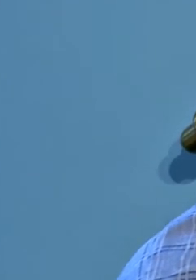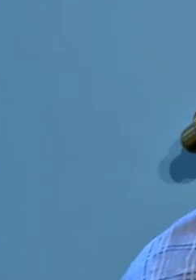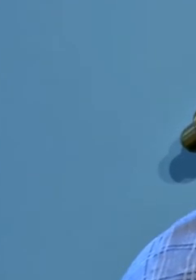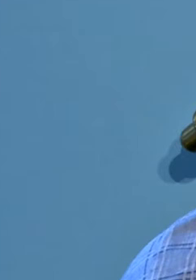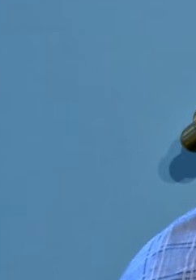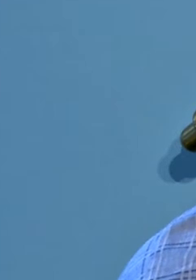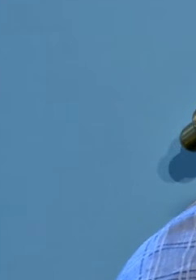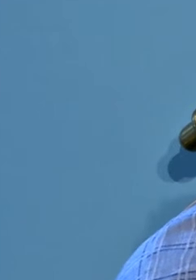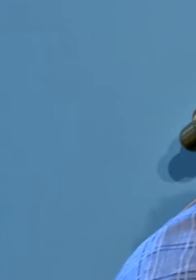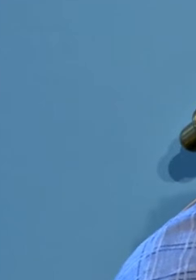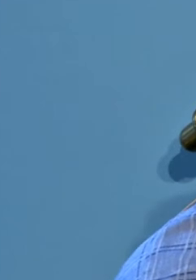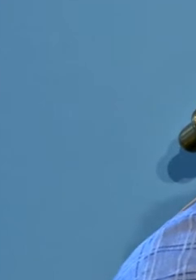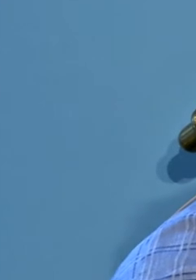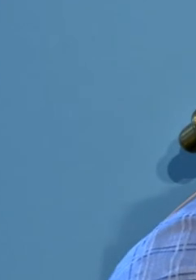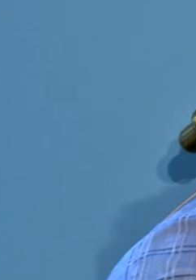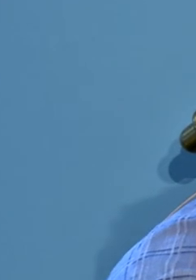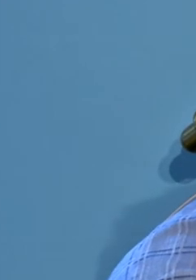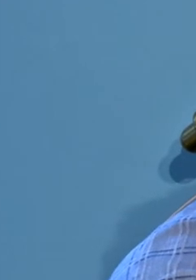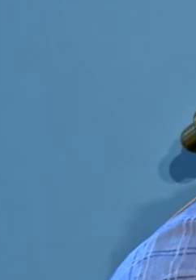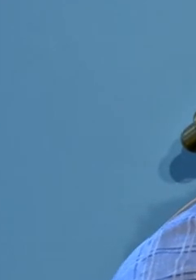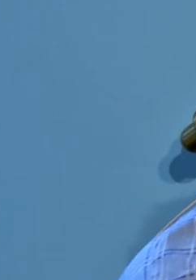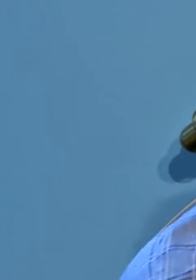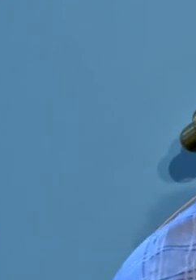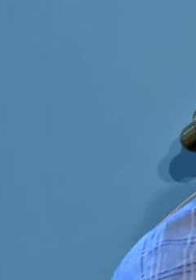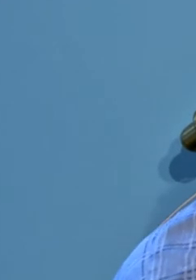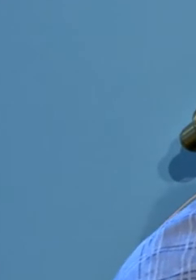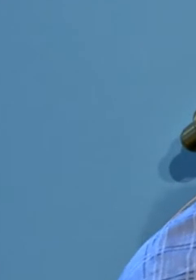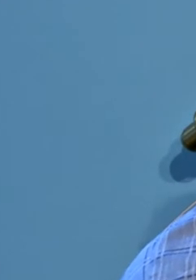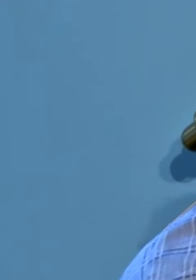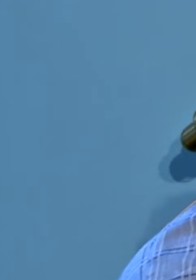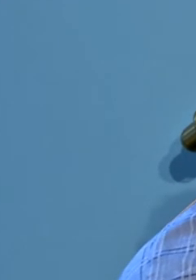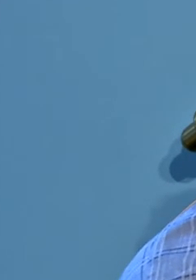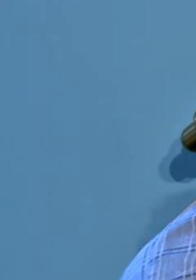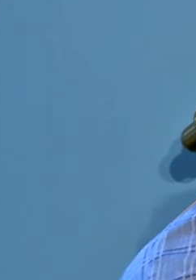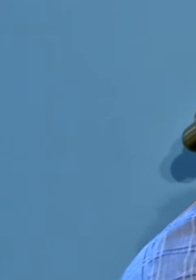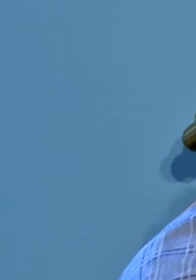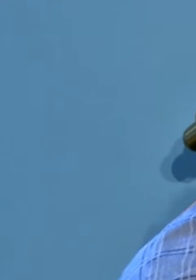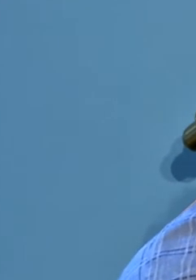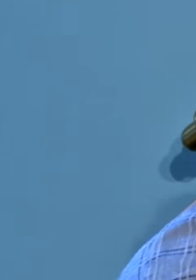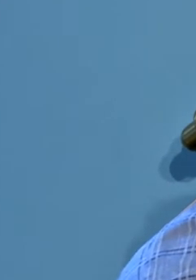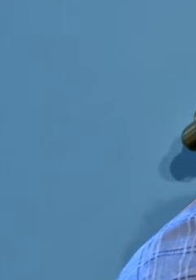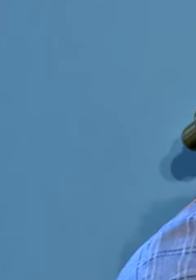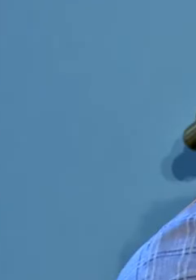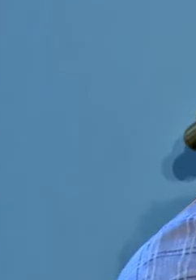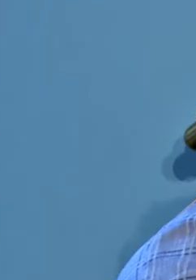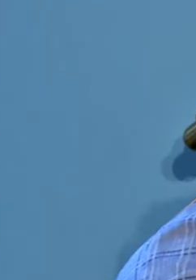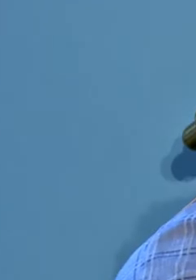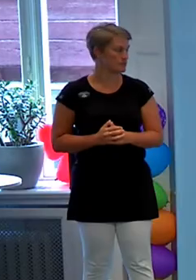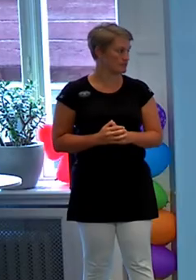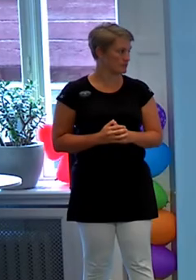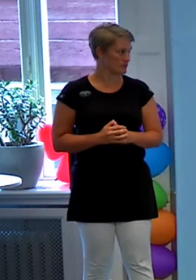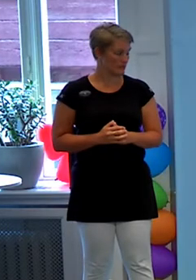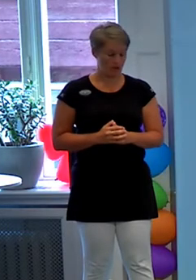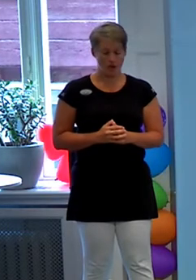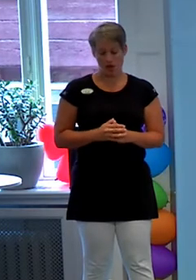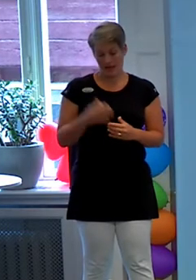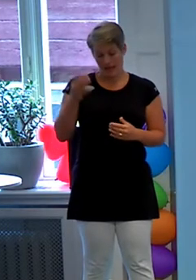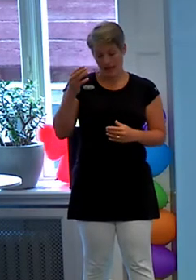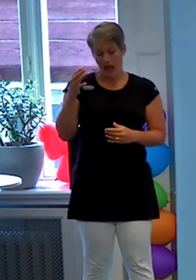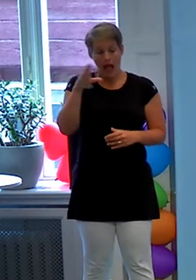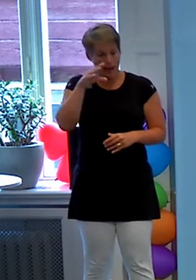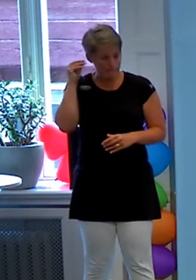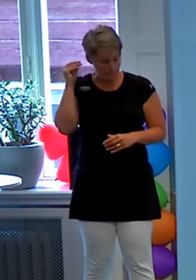Oves hemtrakter. Hur arbetar ni mellan länderna? Ja, Hamburg har ju väldigt